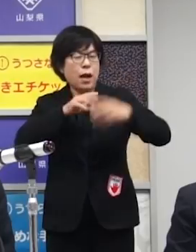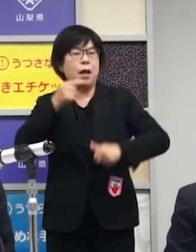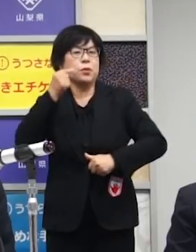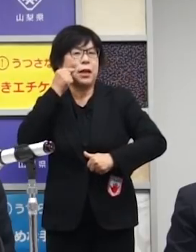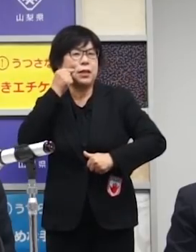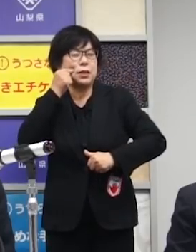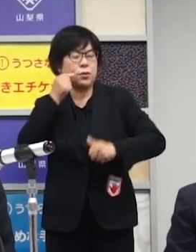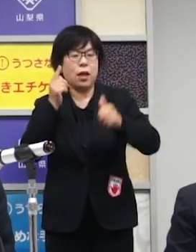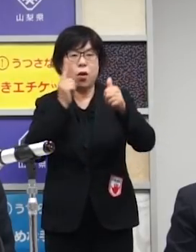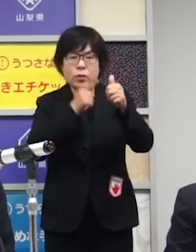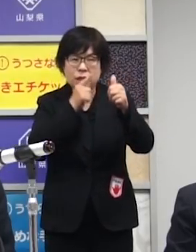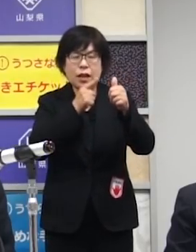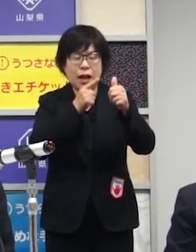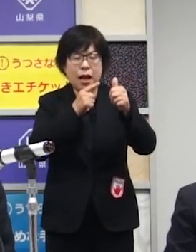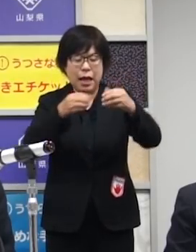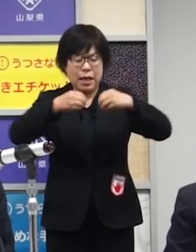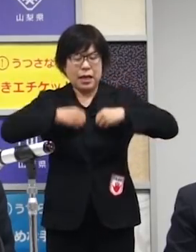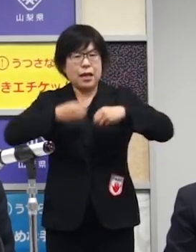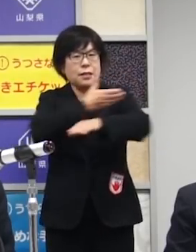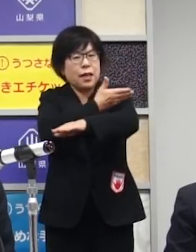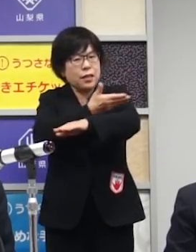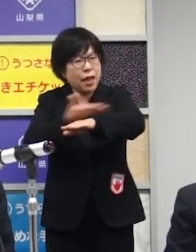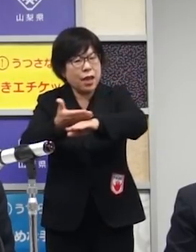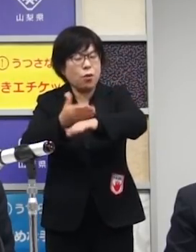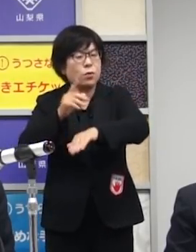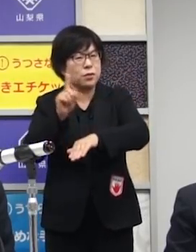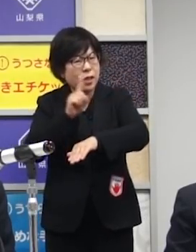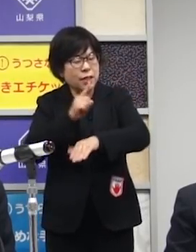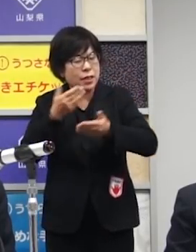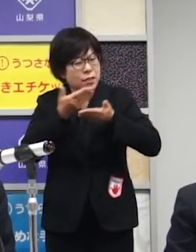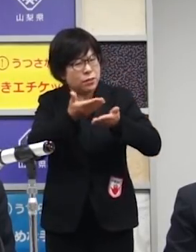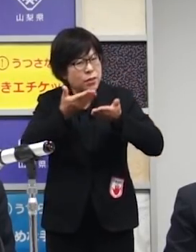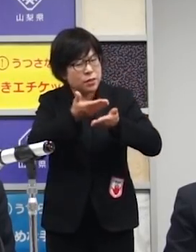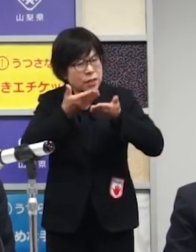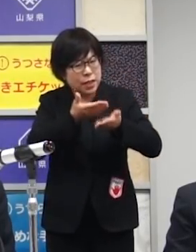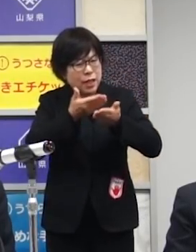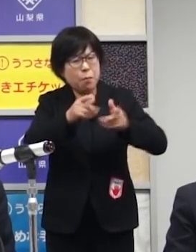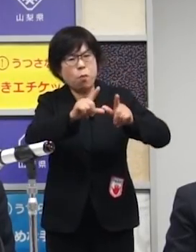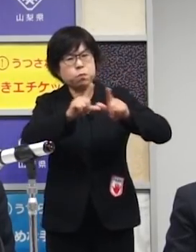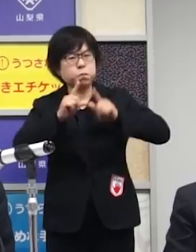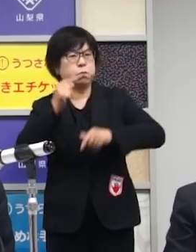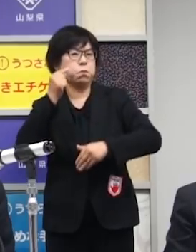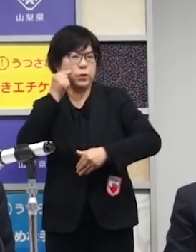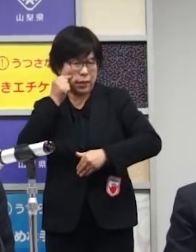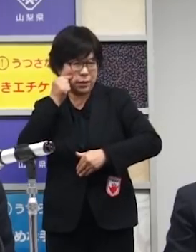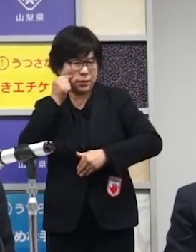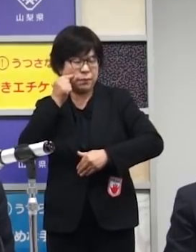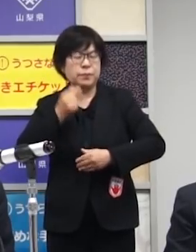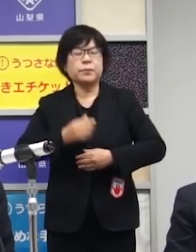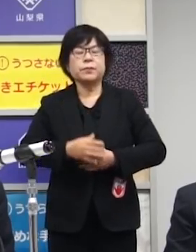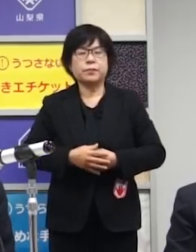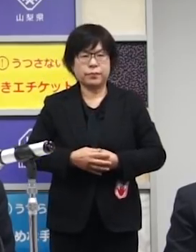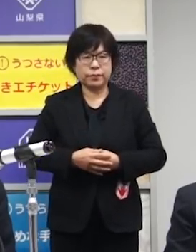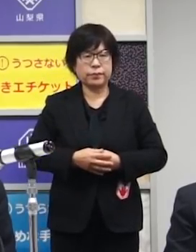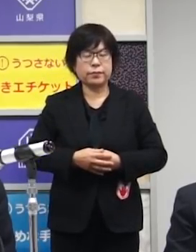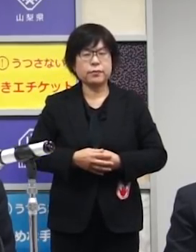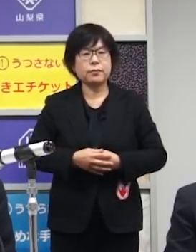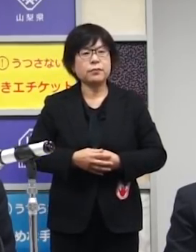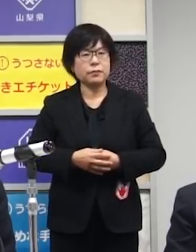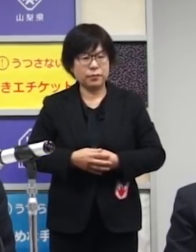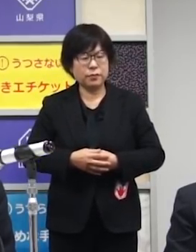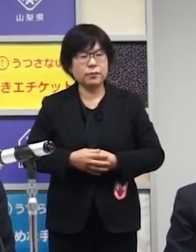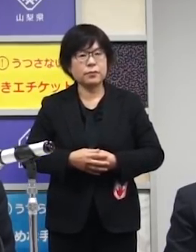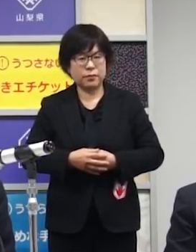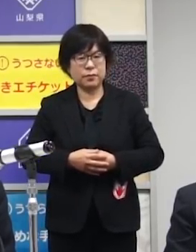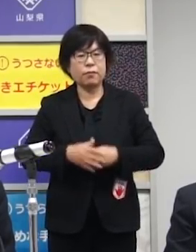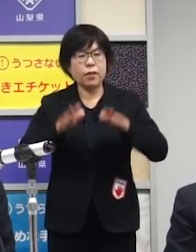者本人から感染経路の特定につながる情報は現段階では得られておりません。この